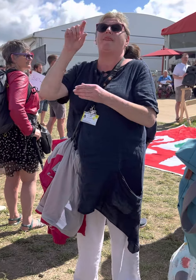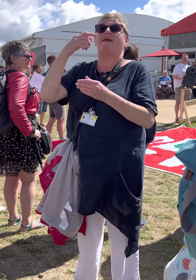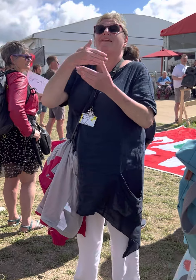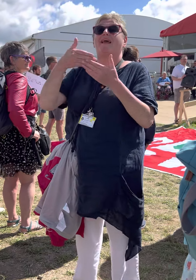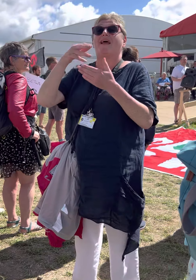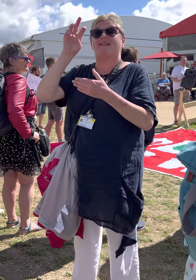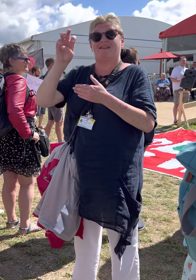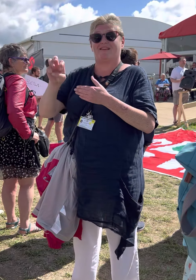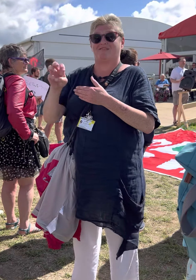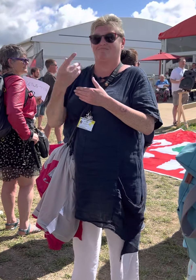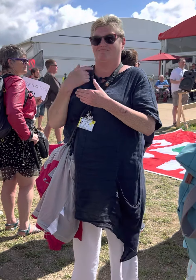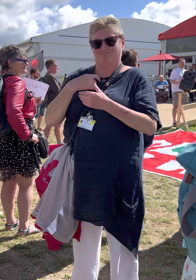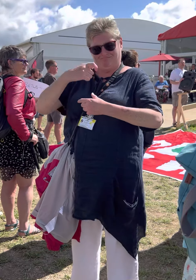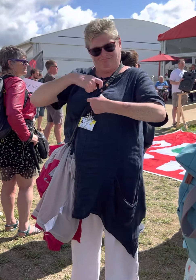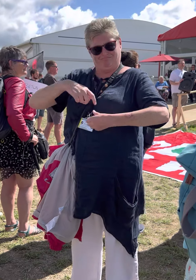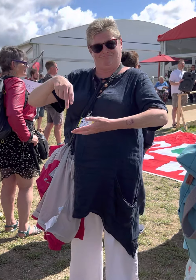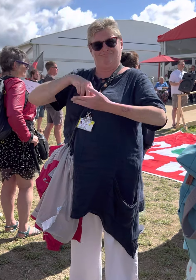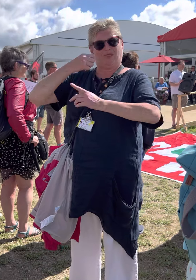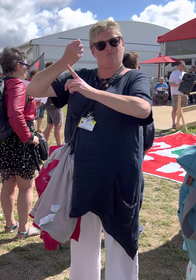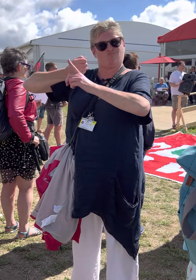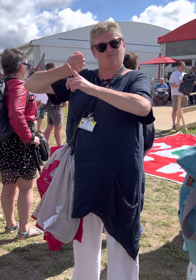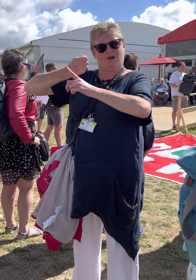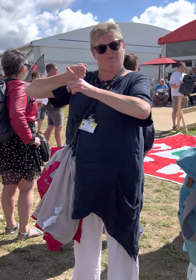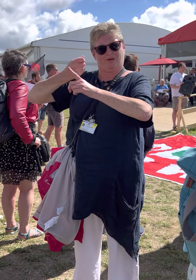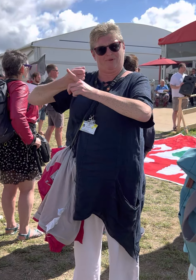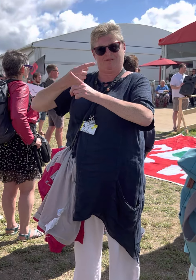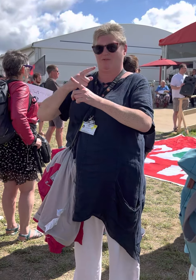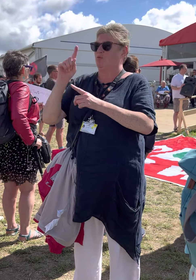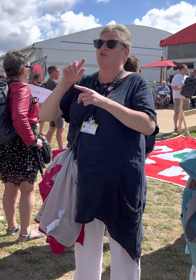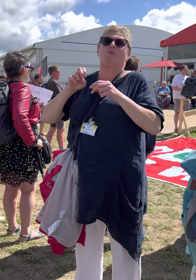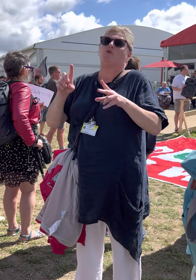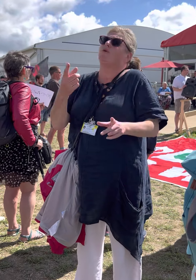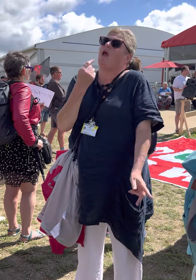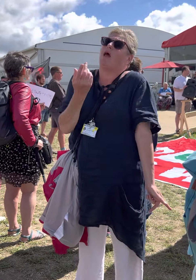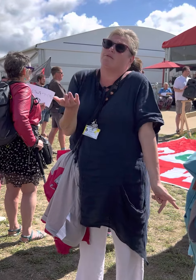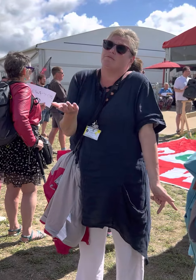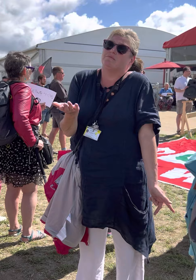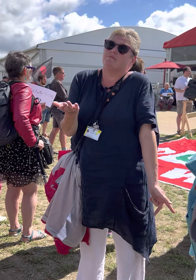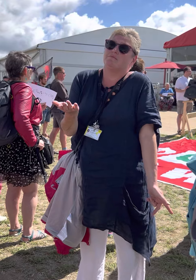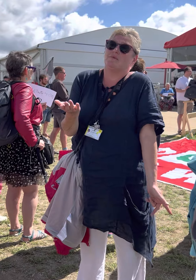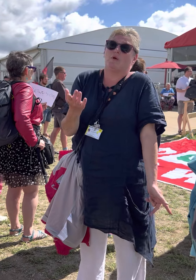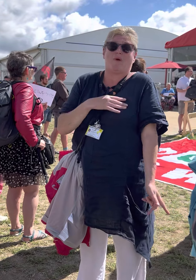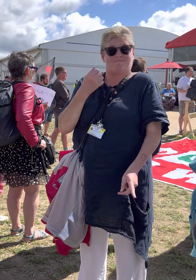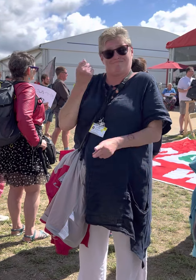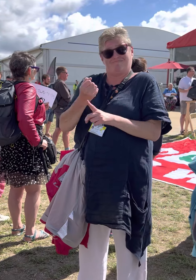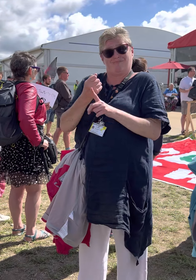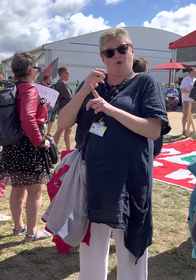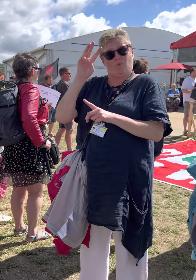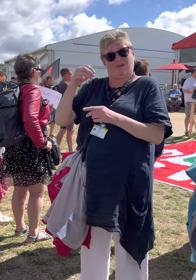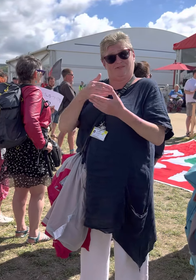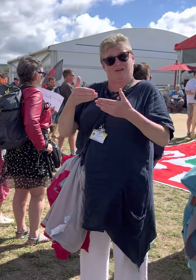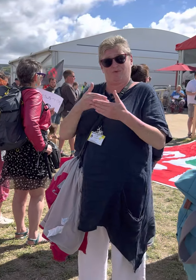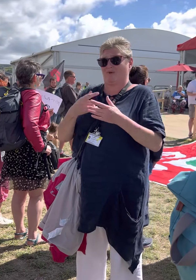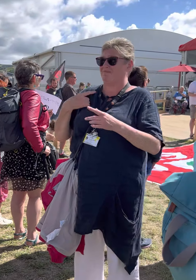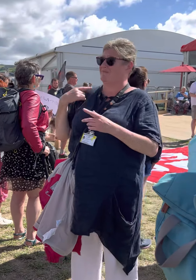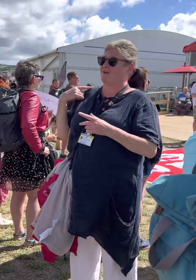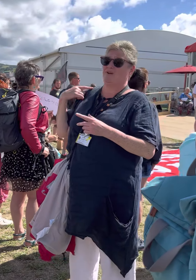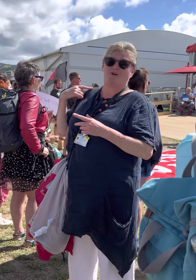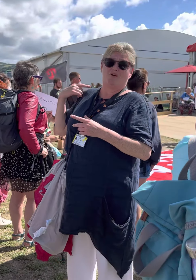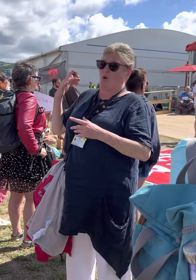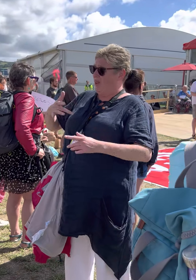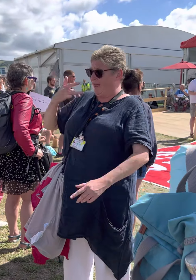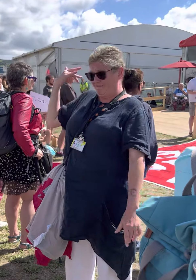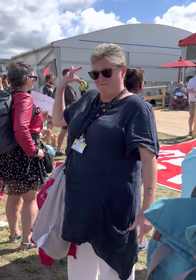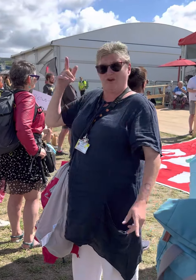a chymrwch eich lle chi yn y frwydr hon ym mha bynnag ffordd allwch chi. Achos mae'r frwydr Gymraeg wedi bod yn frwydr dros ein